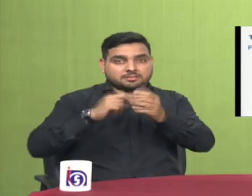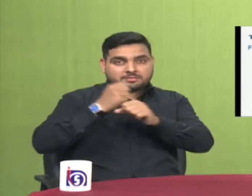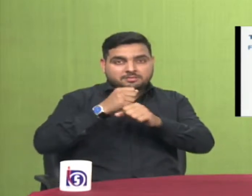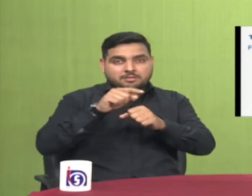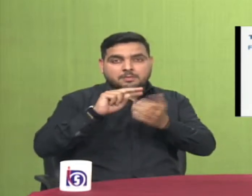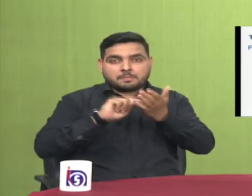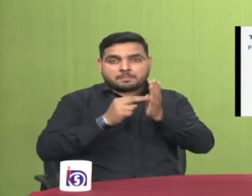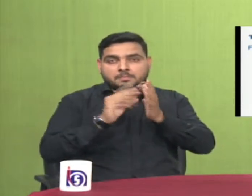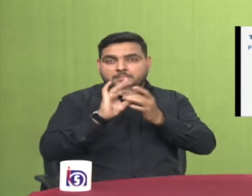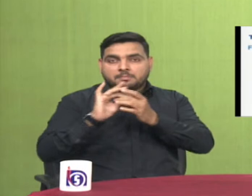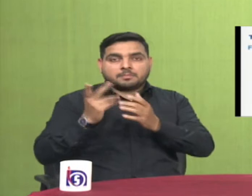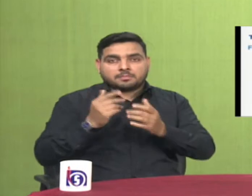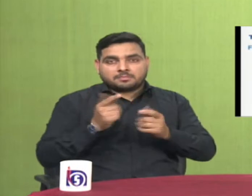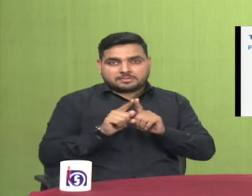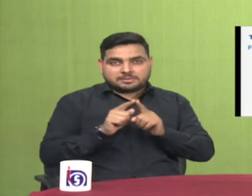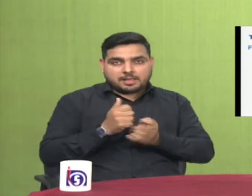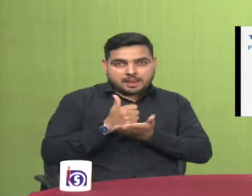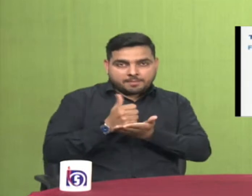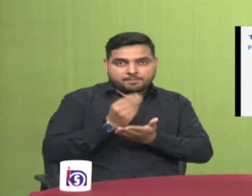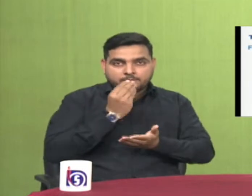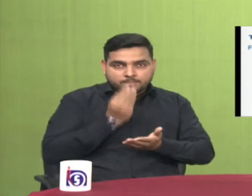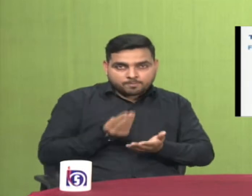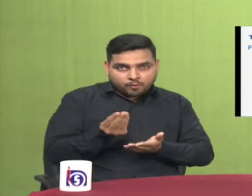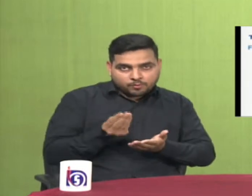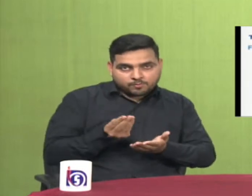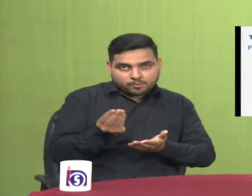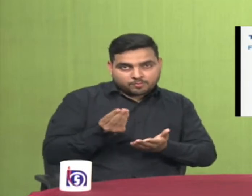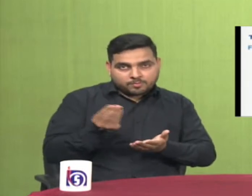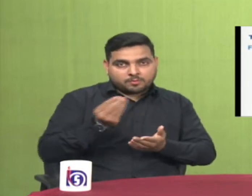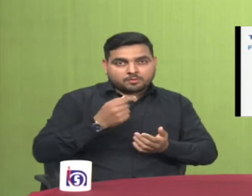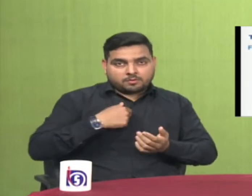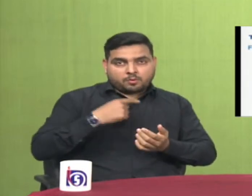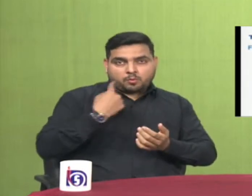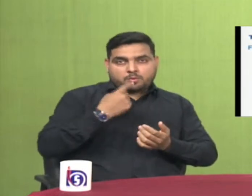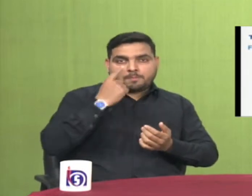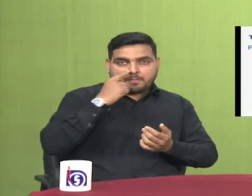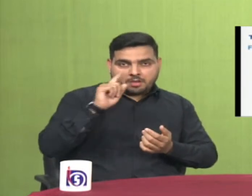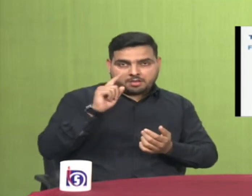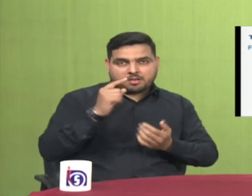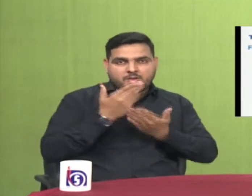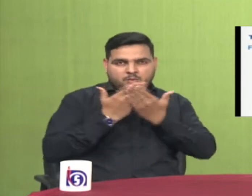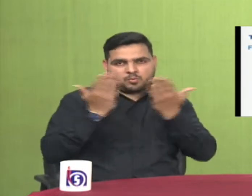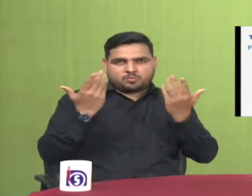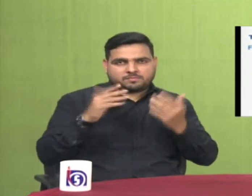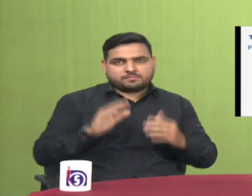Feeding. Feeding is very important for the child.